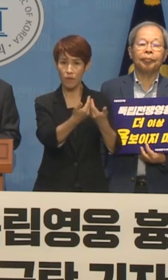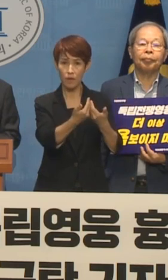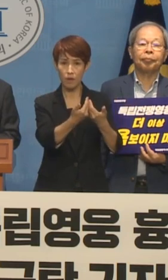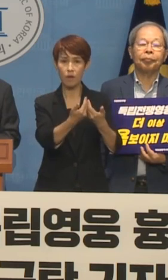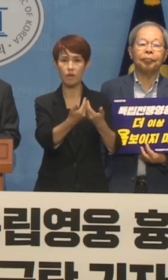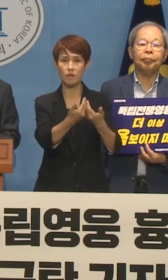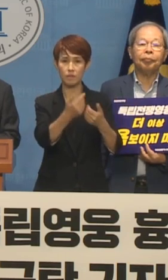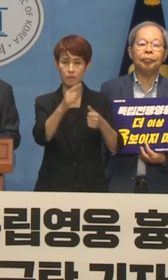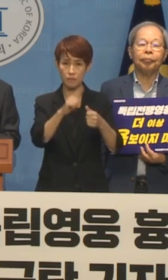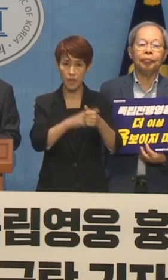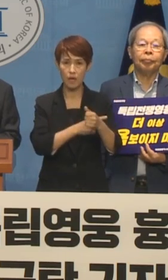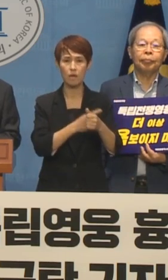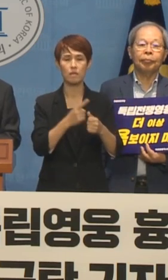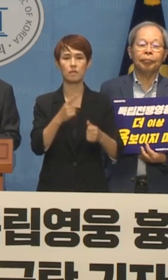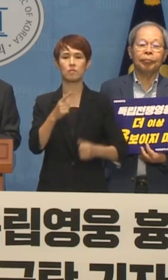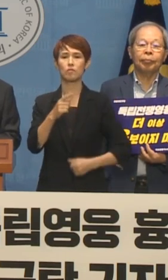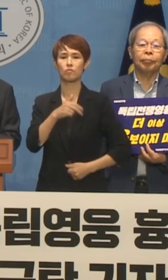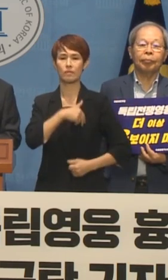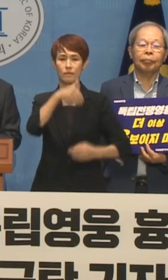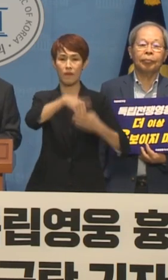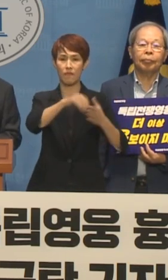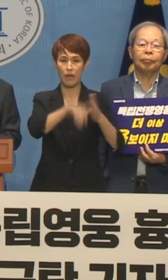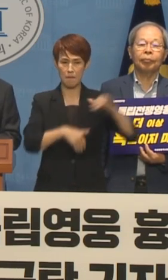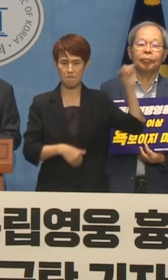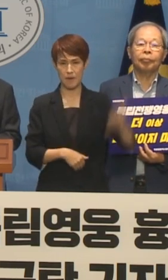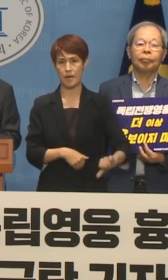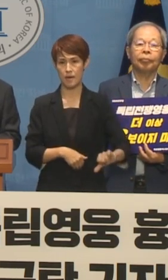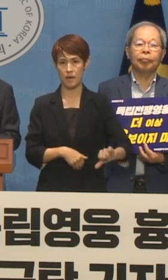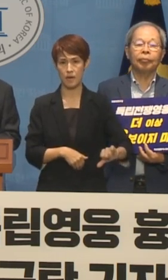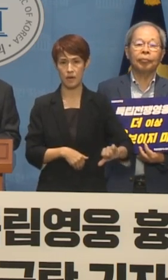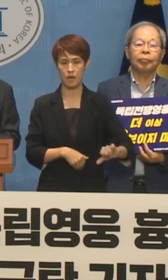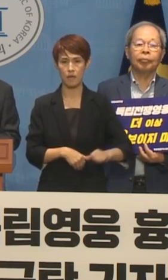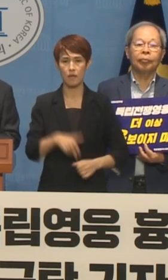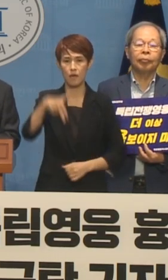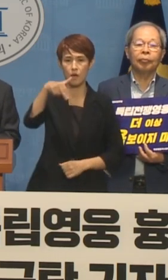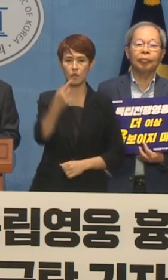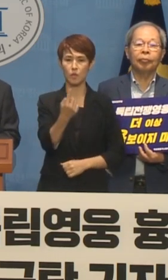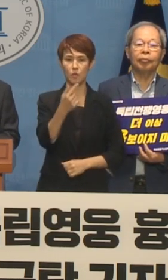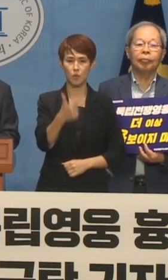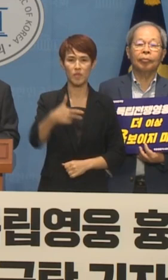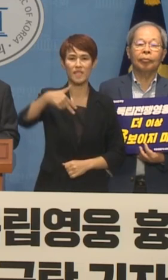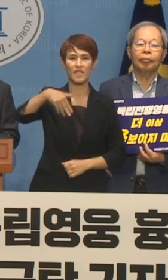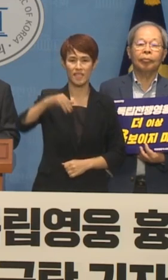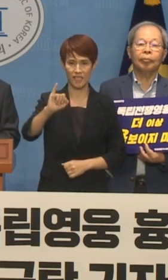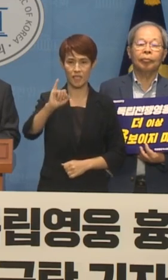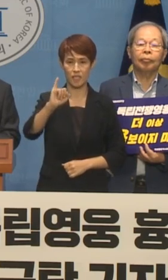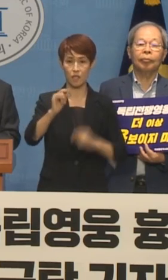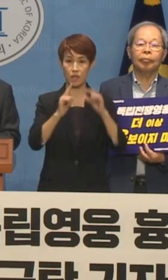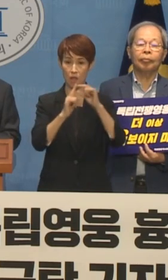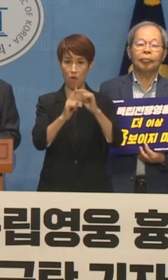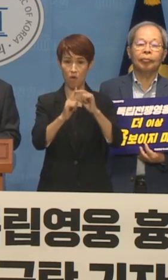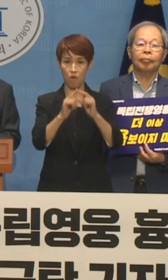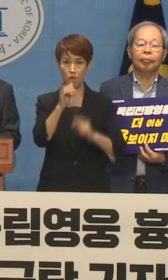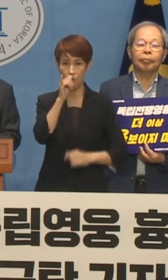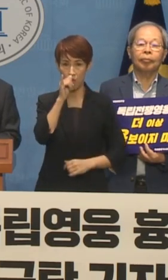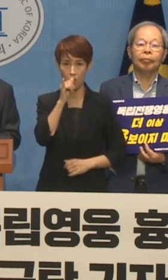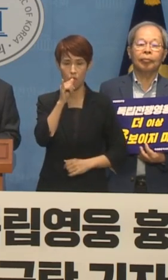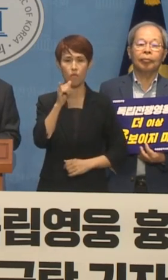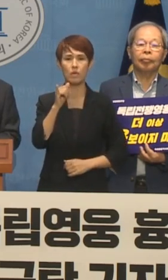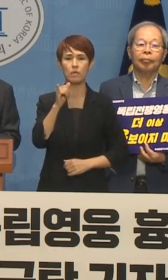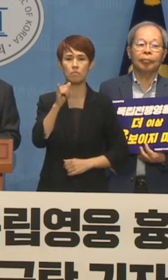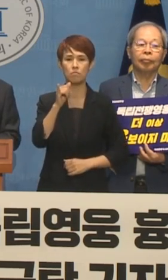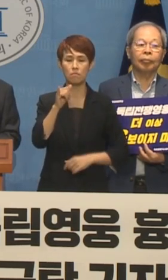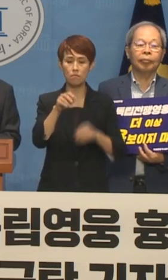지난 총선에도 영향을 미치게 되니까 존치라고 하는 말을 쓰면서 실제로는 이 국군의